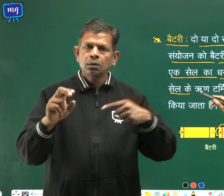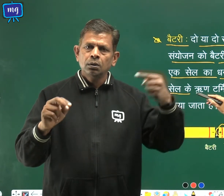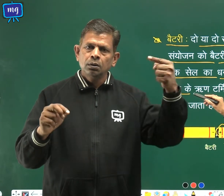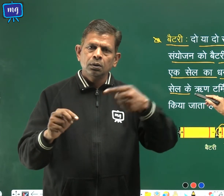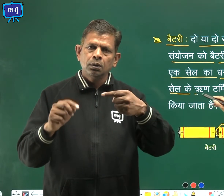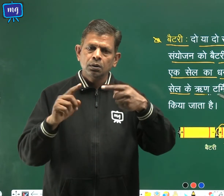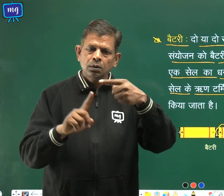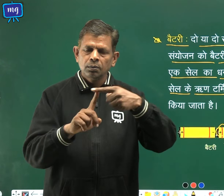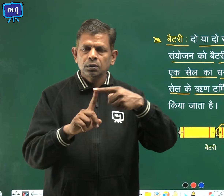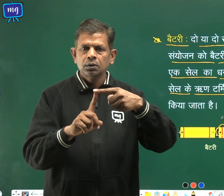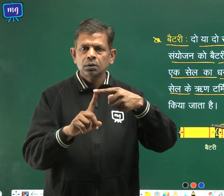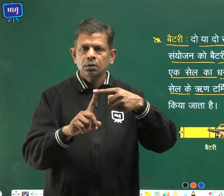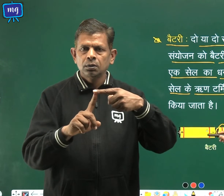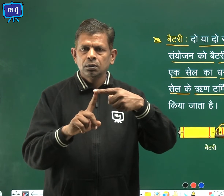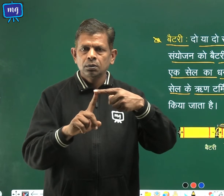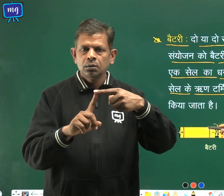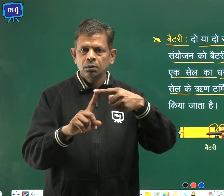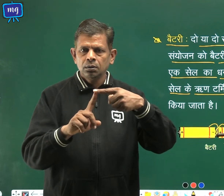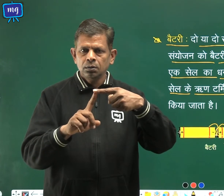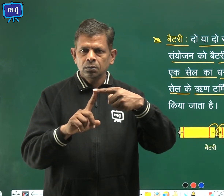ऋण टर्मिनल से